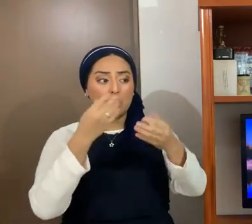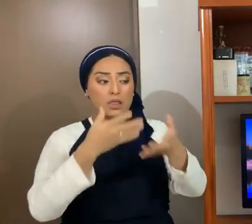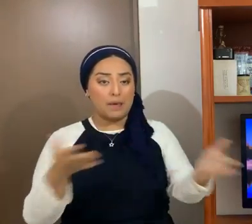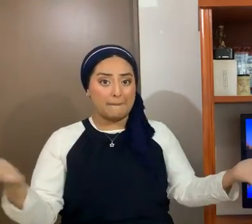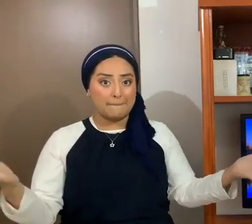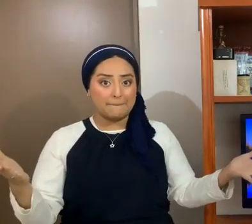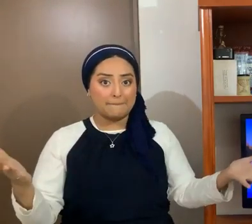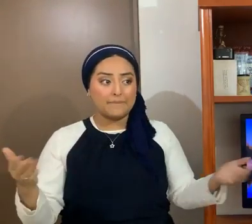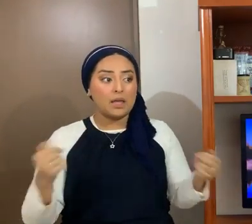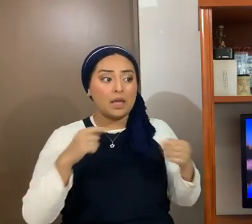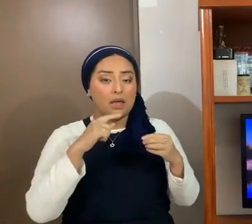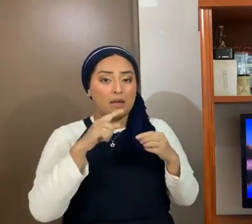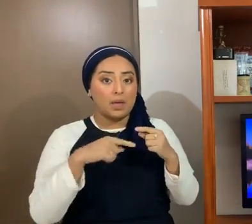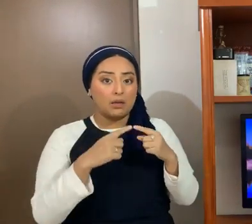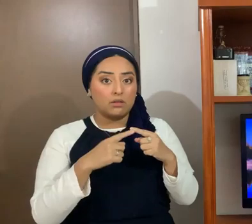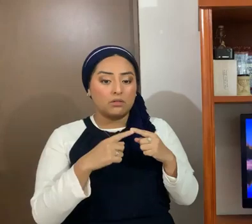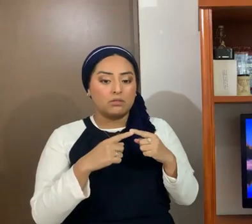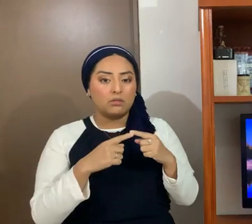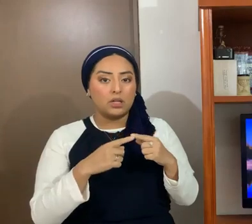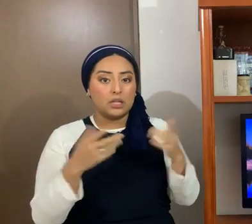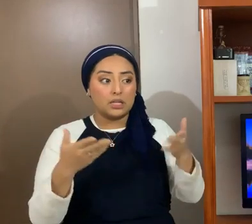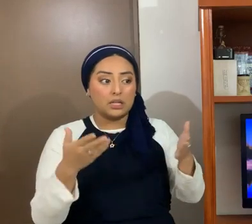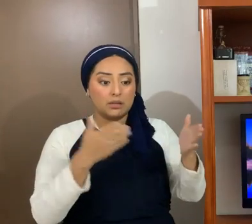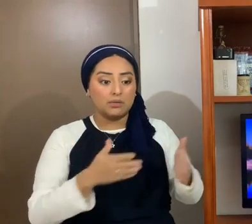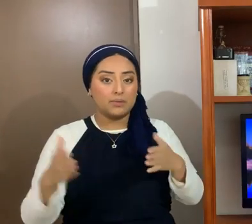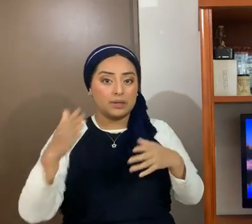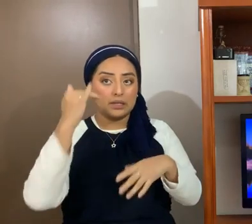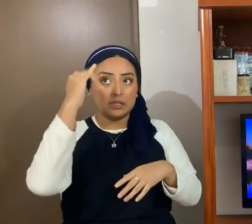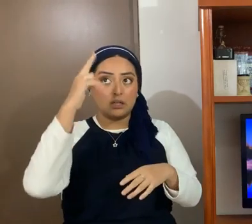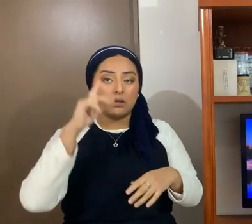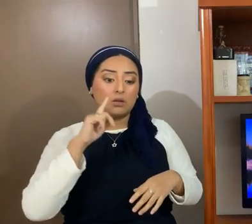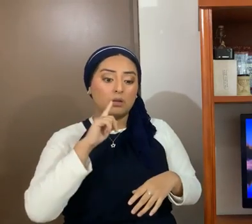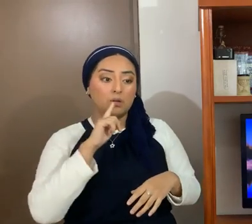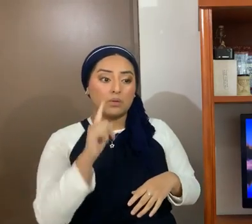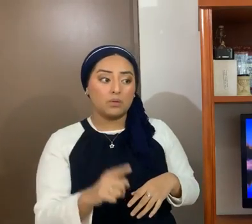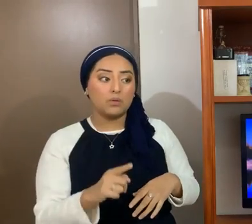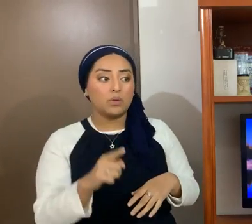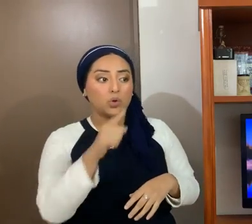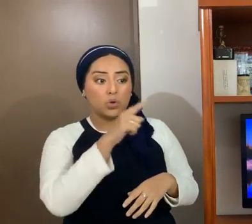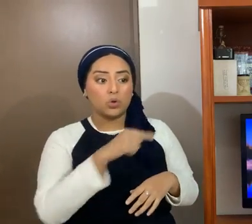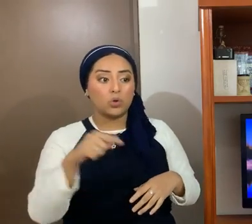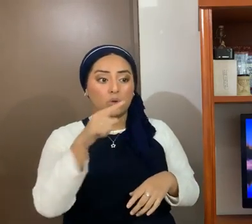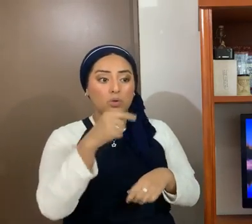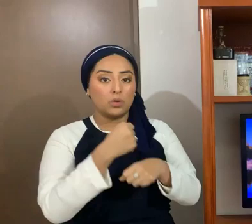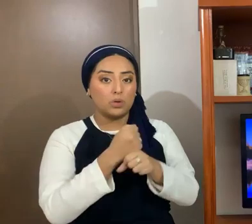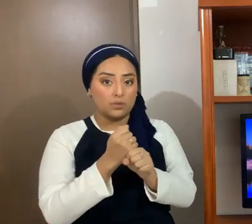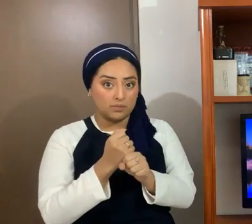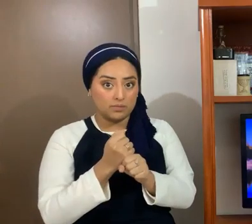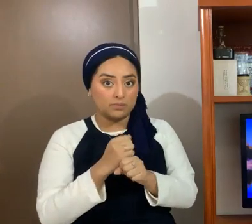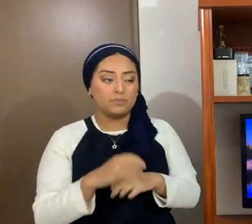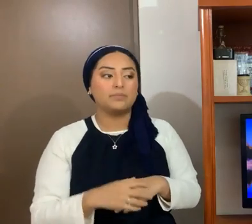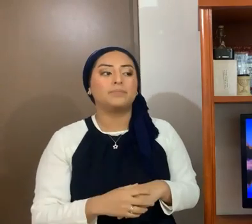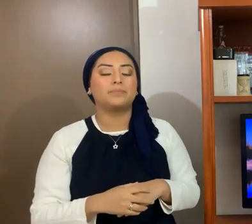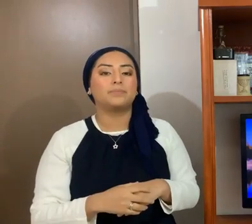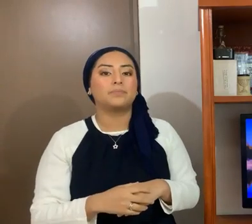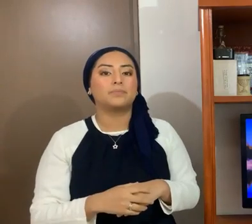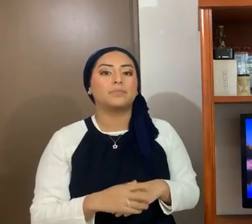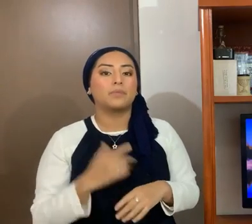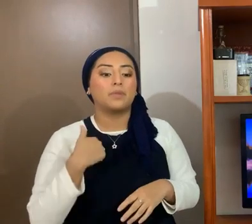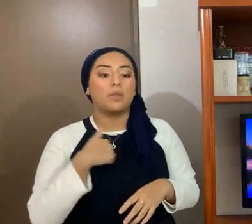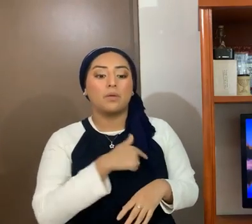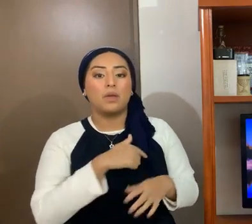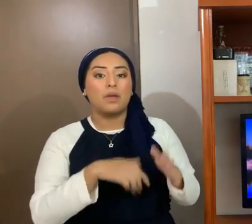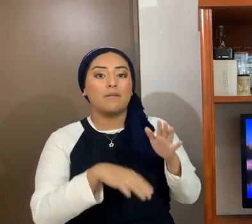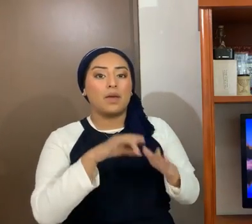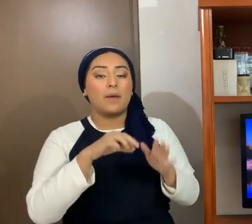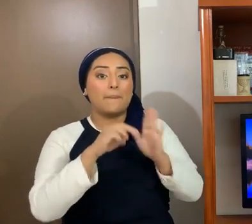estas son las cosas que Yahweh ha mandado que sean hechas. Amén. Y entonces ahí